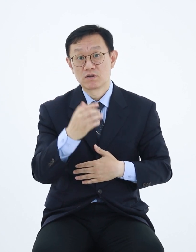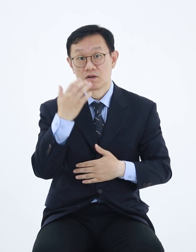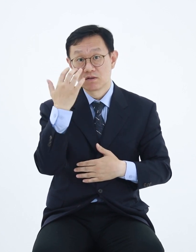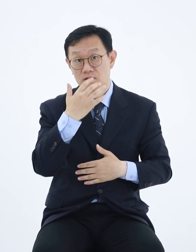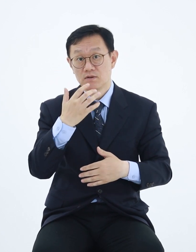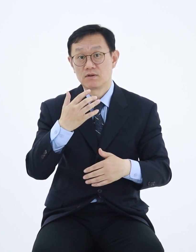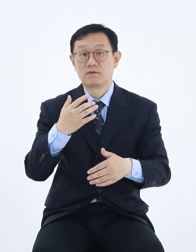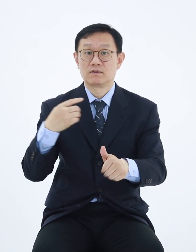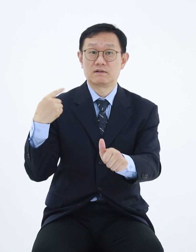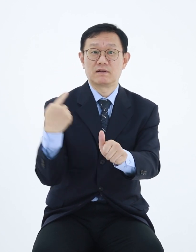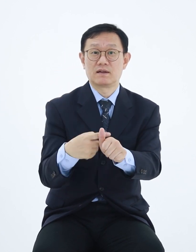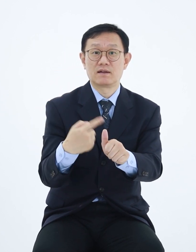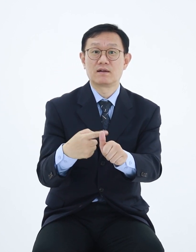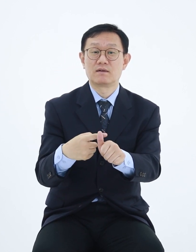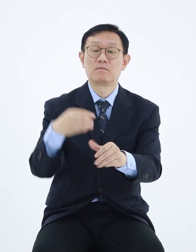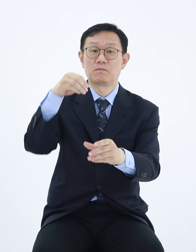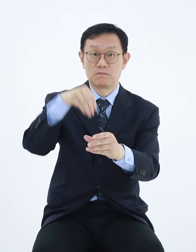언어적, 성적 학대가 포함된다.